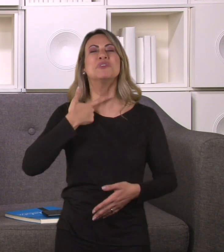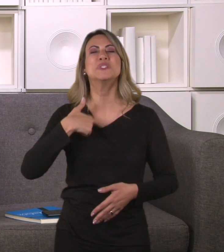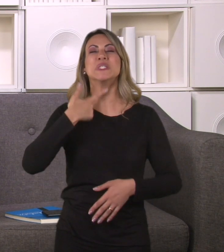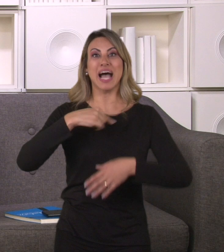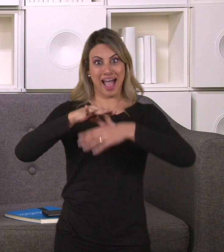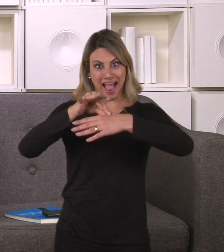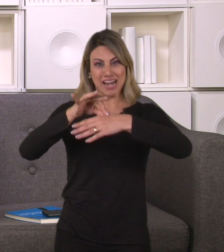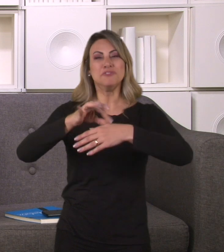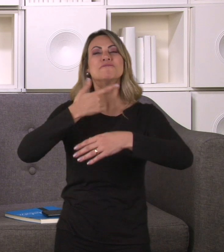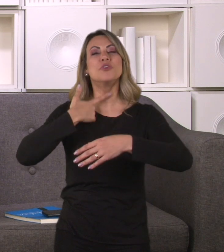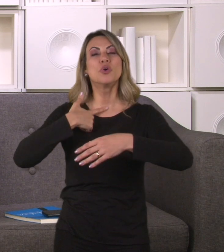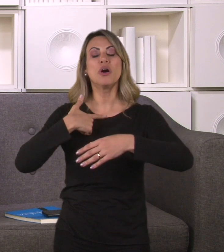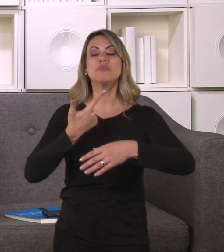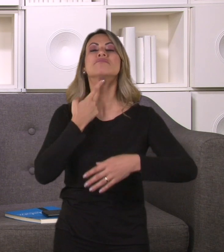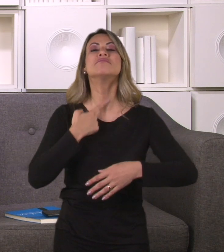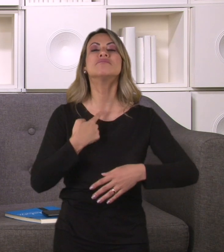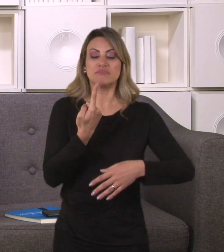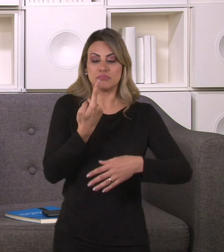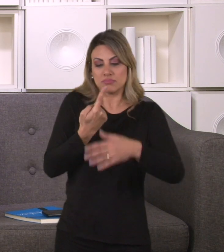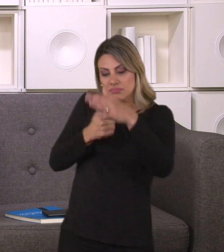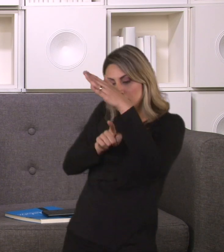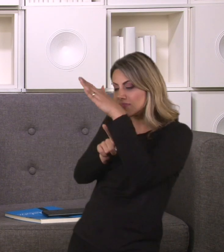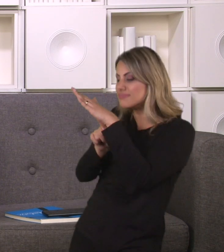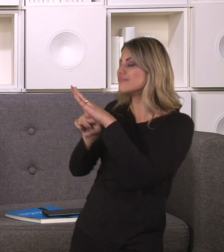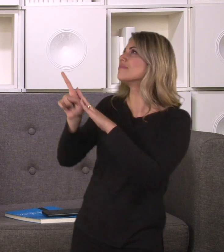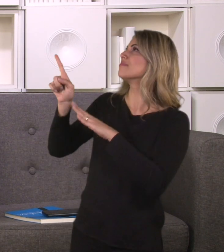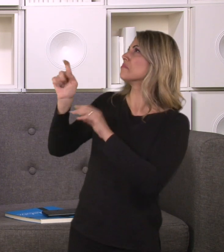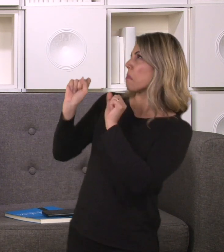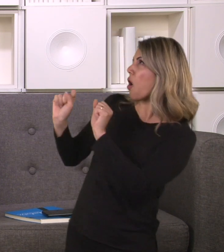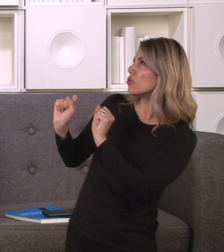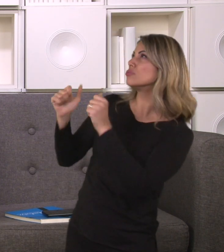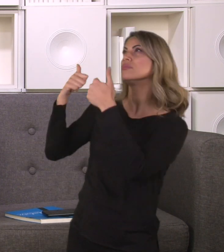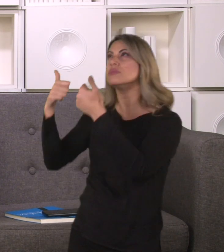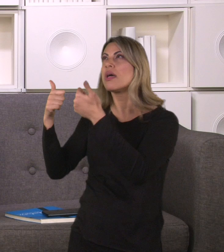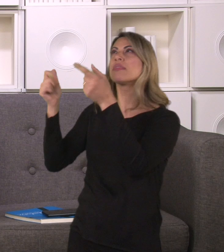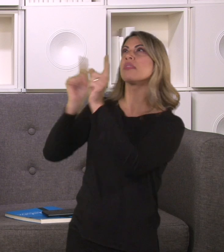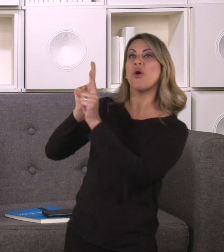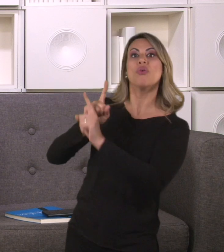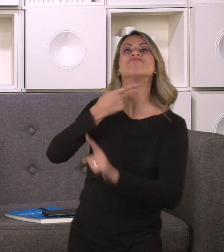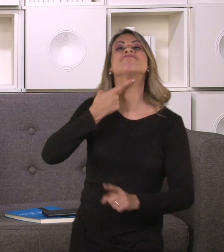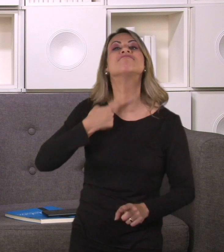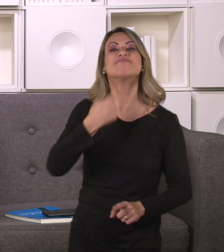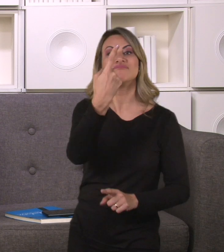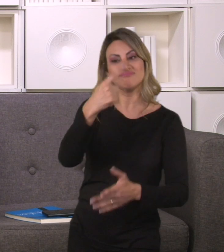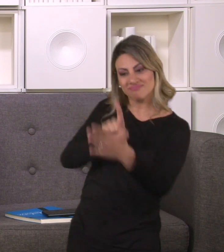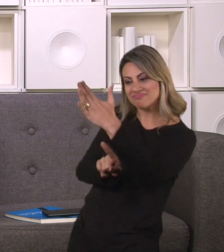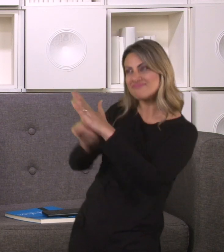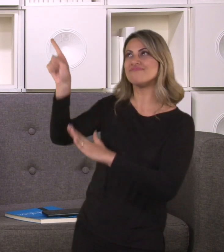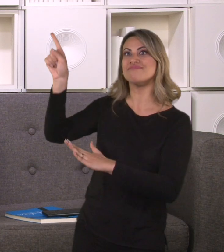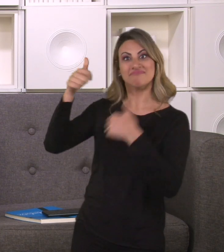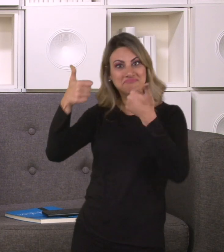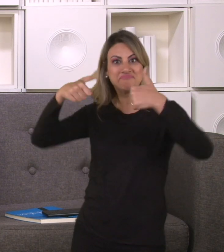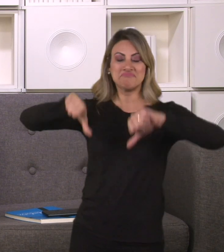legítimos que sejam, à bênção de Deus e à vontade de Deus. E a terceira dimensão